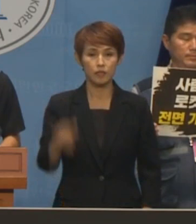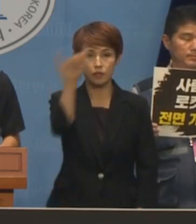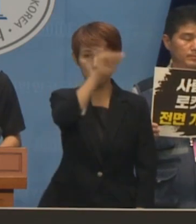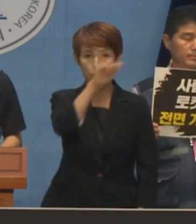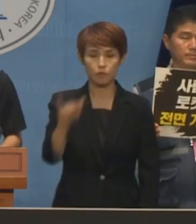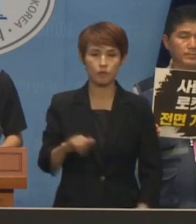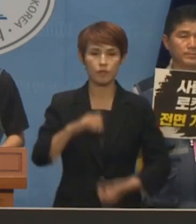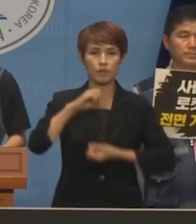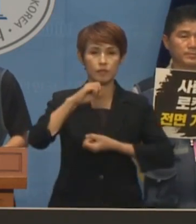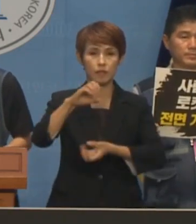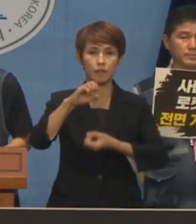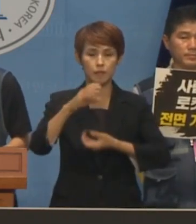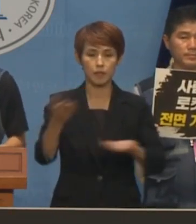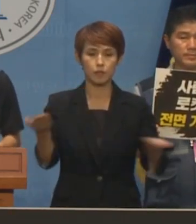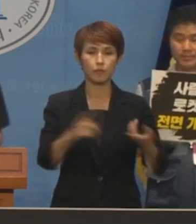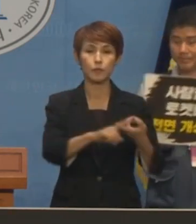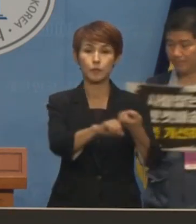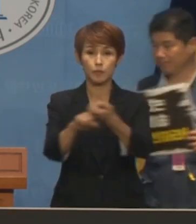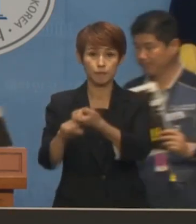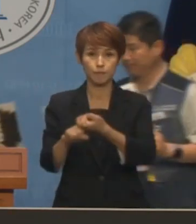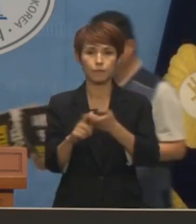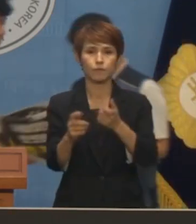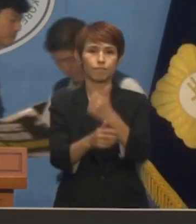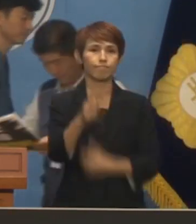위원장님의 말씀 듣도록